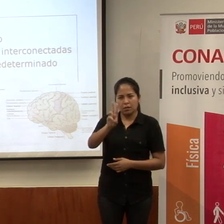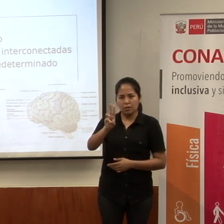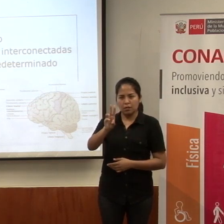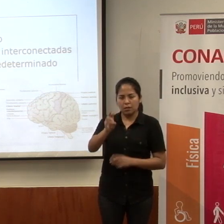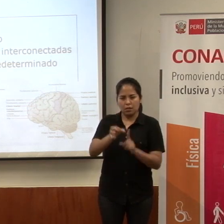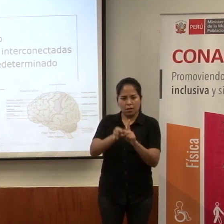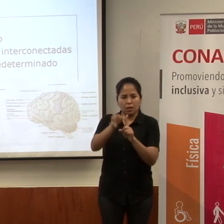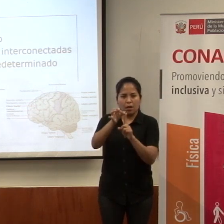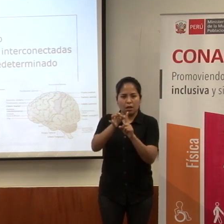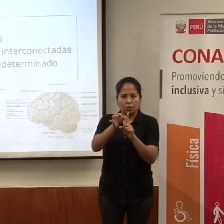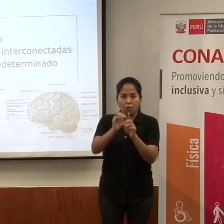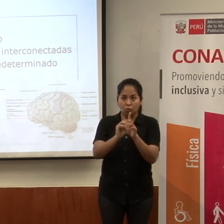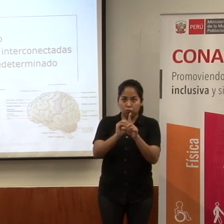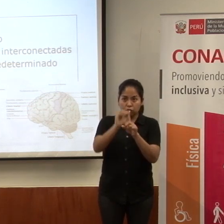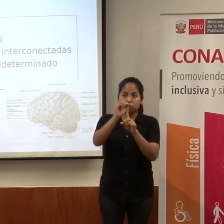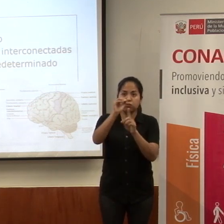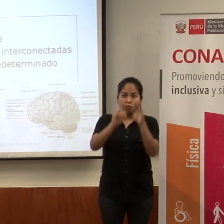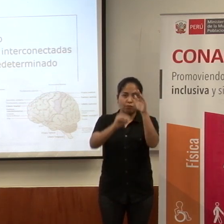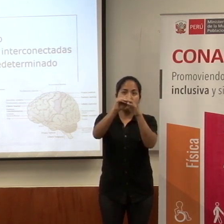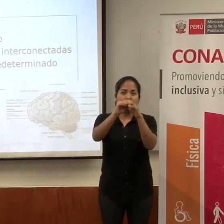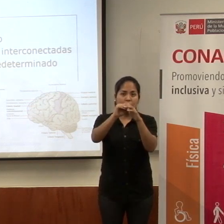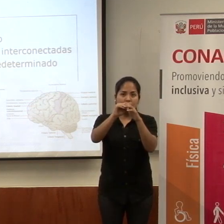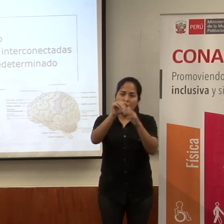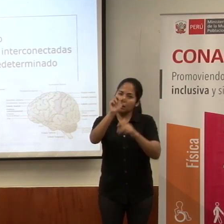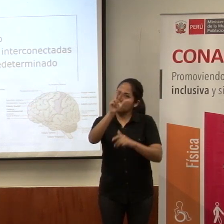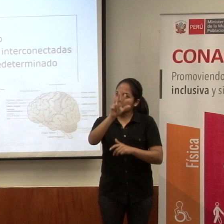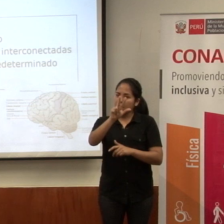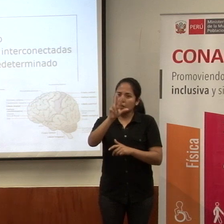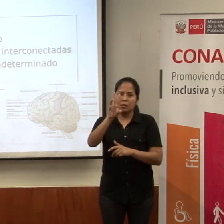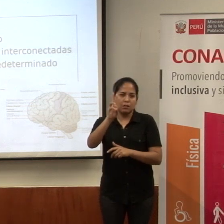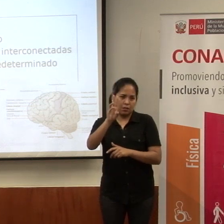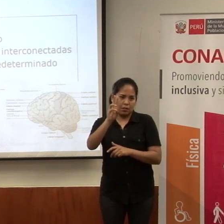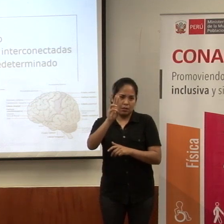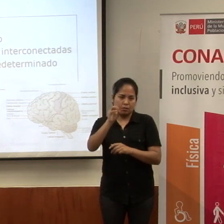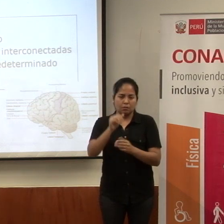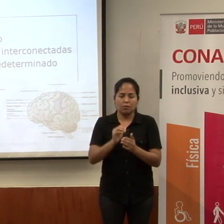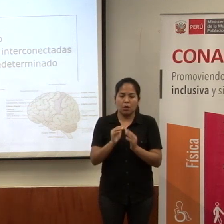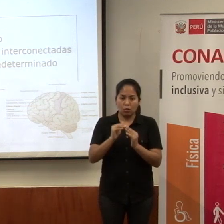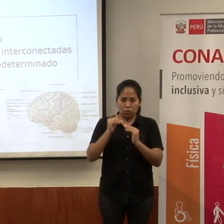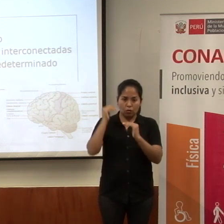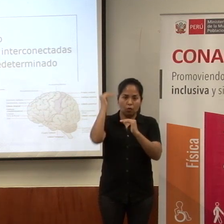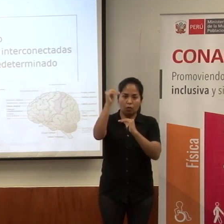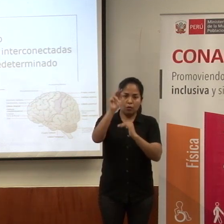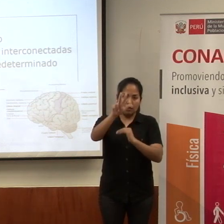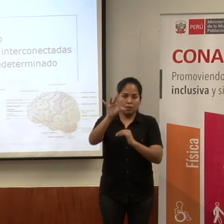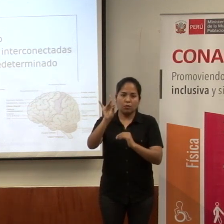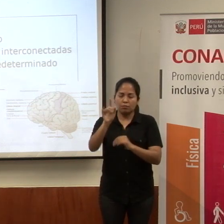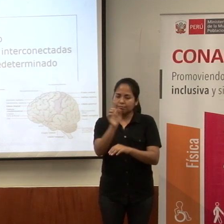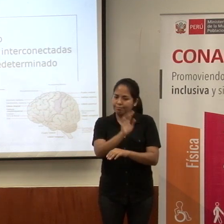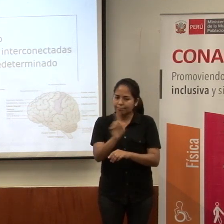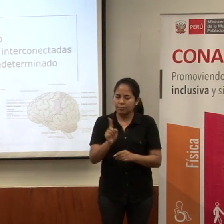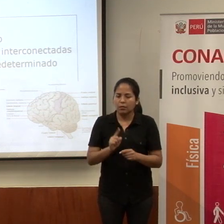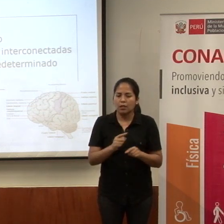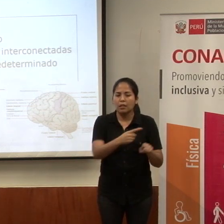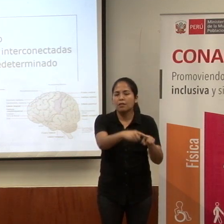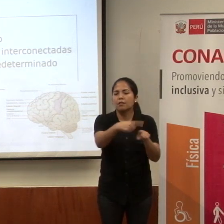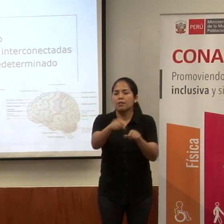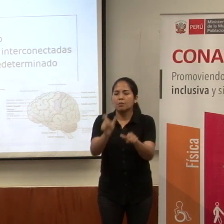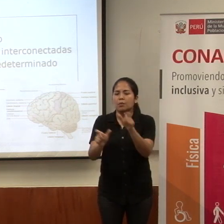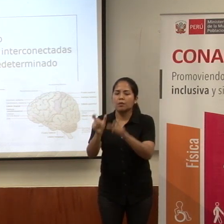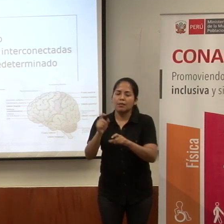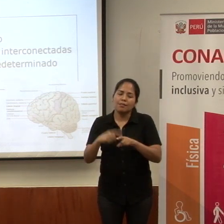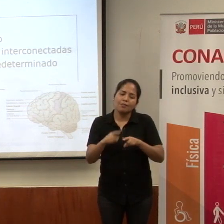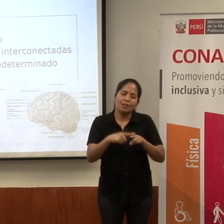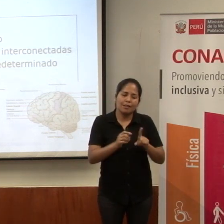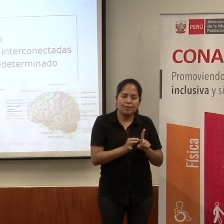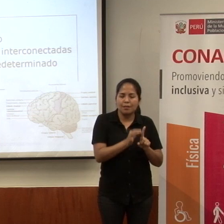por encima de 38 grados. Entonces hay un centro de control de la temperatura. Y cada ser vivo tiene diferente grado de temperatura para vivir,